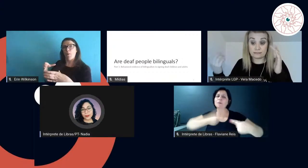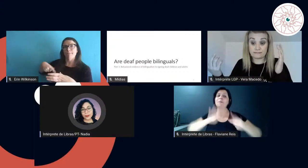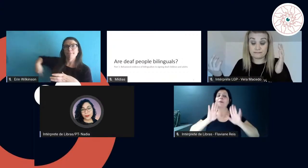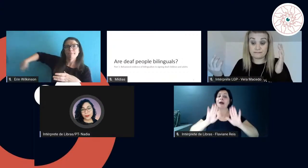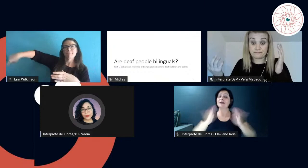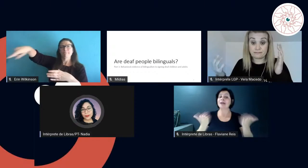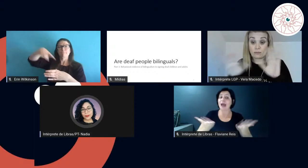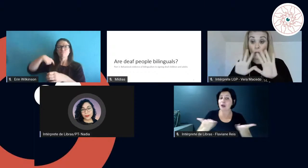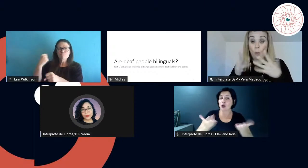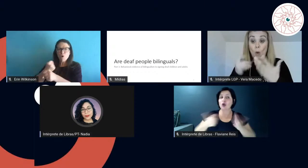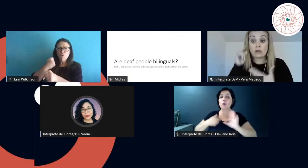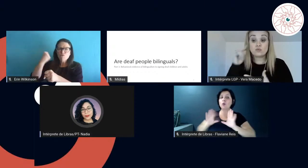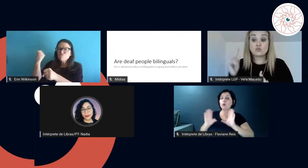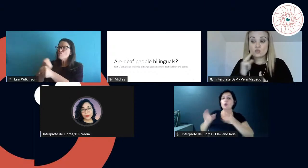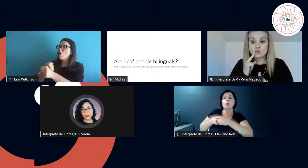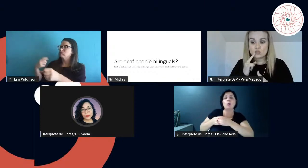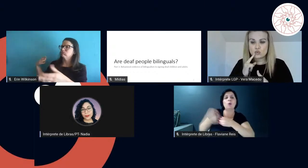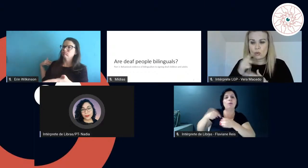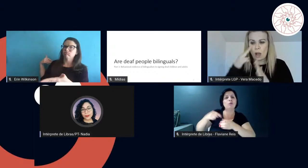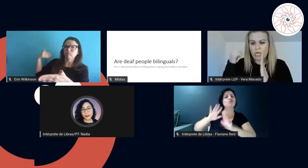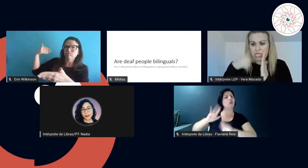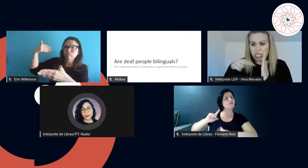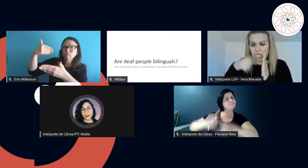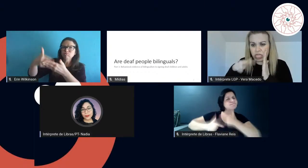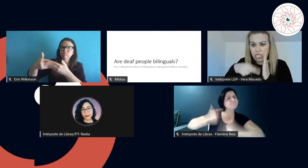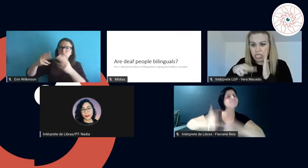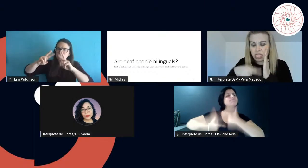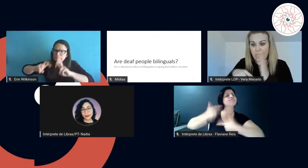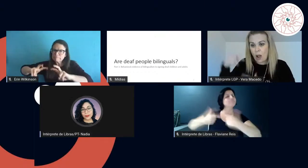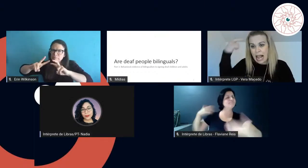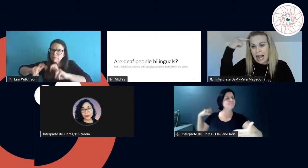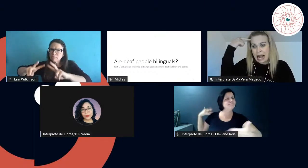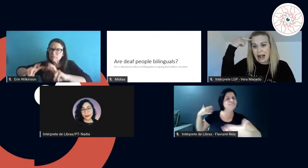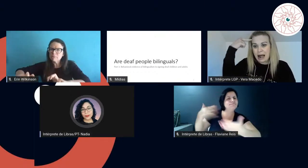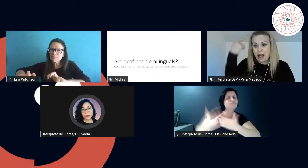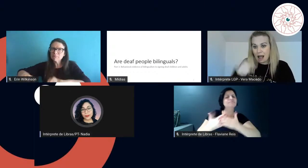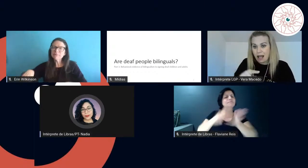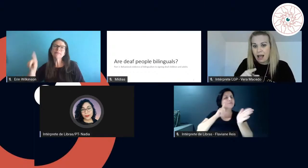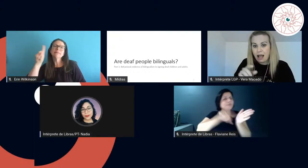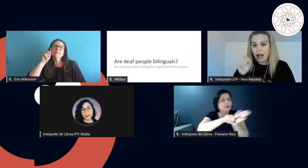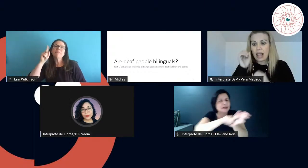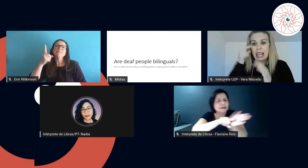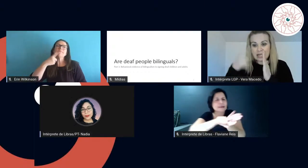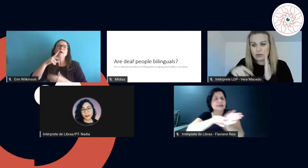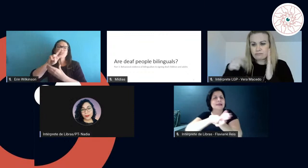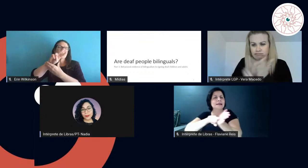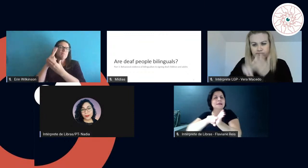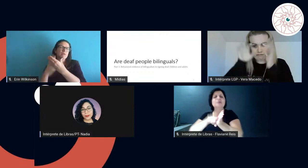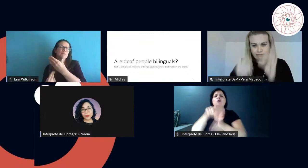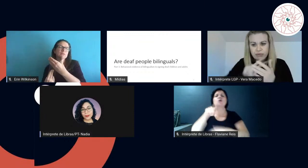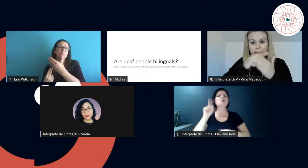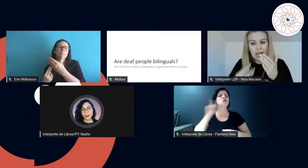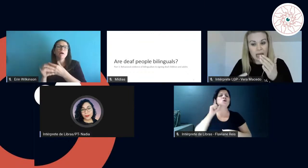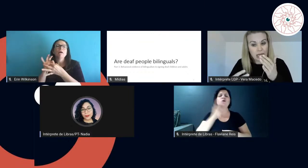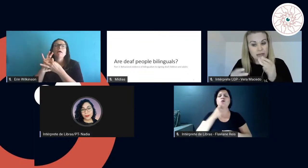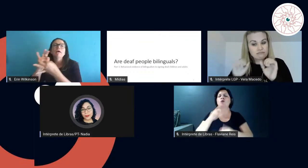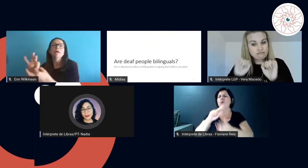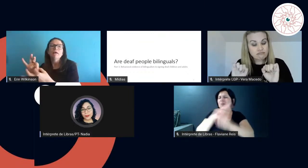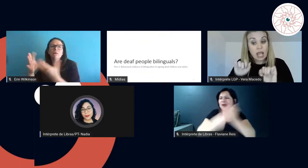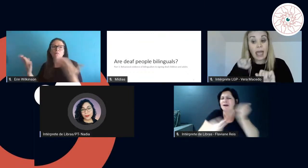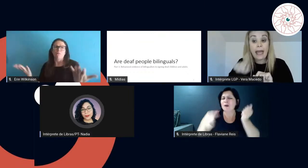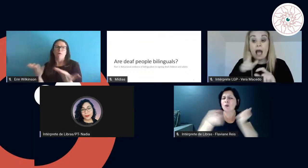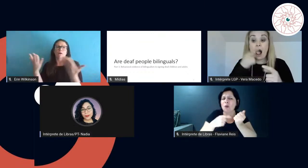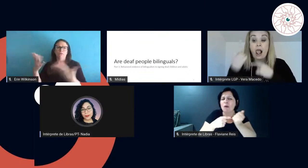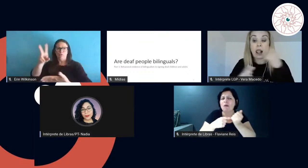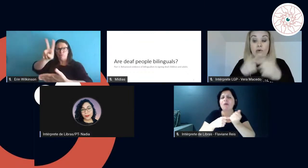E quando o surdo ele faz essa leitura, ele tem o status de leitor bilíngue. Bem, essas